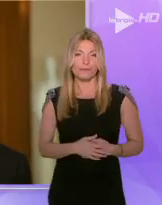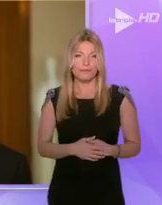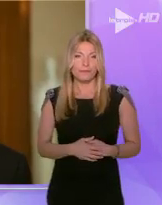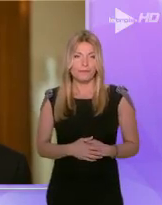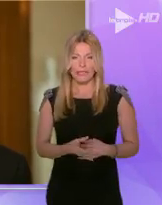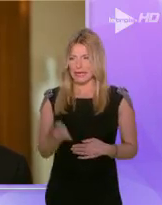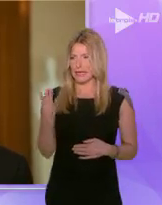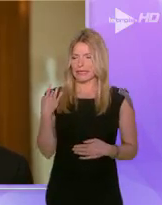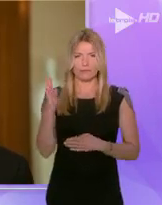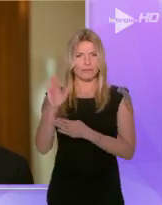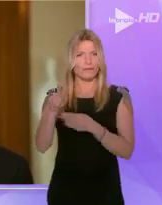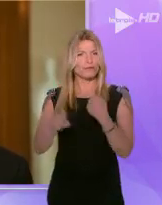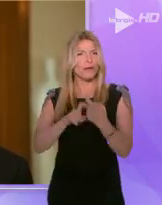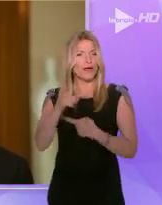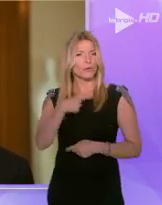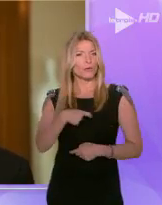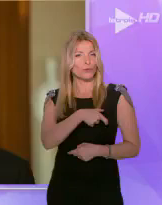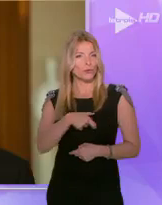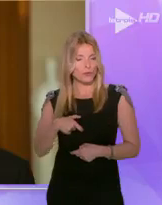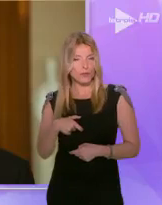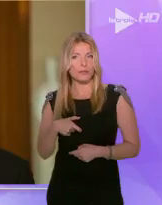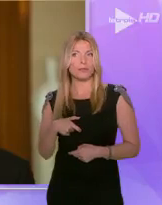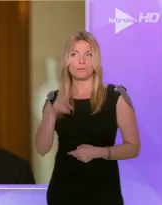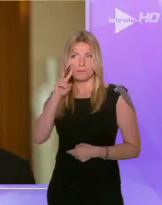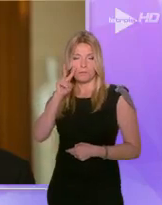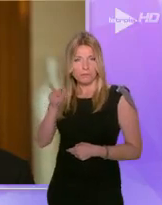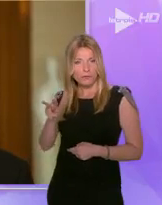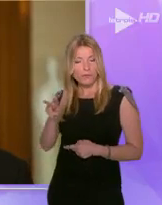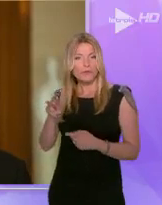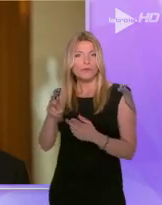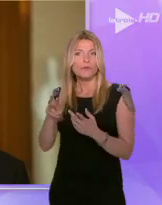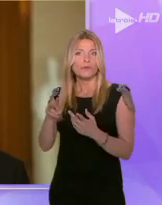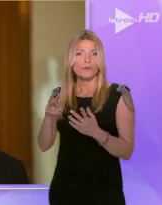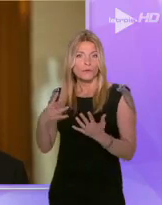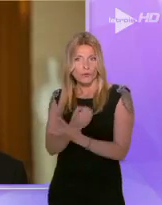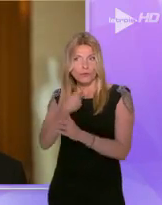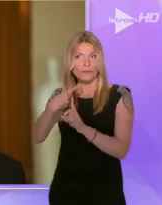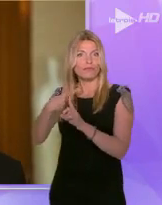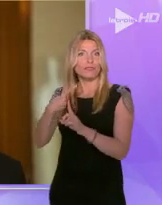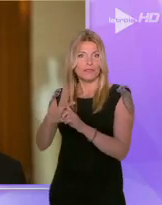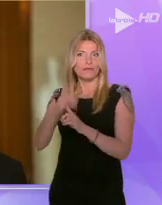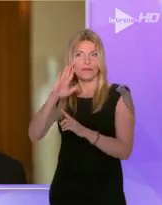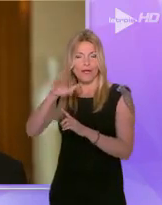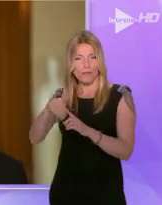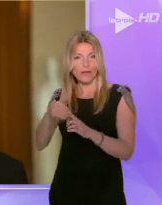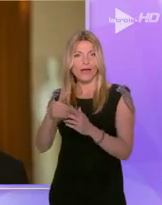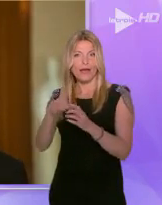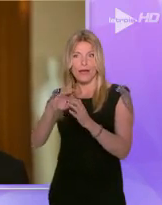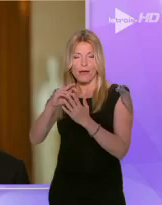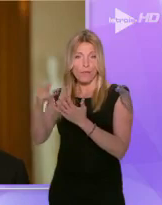Lors d'un récent voyage en Suisse, j'ai pu apprécier les succès engrangés par ce modèle de formation en alternance.